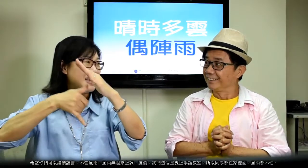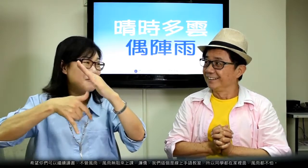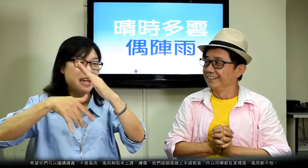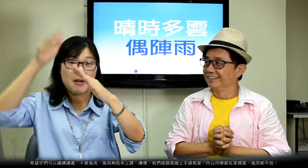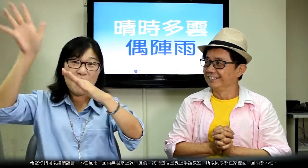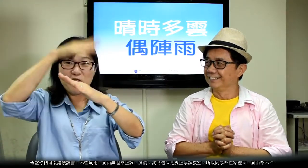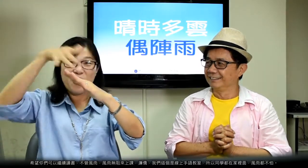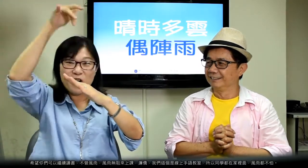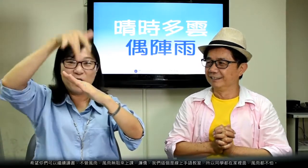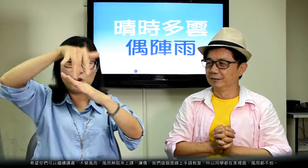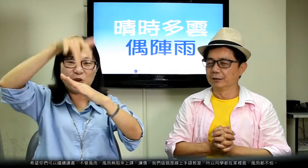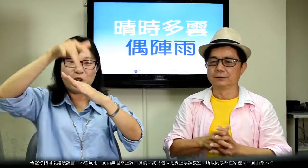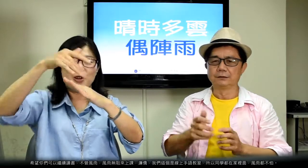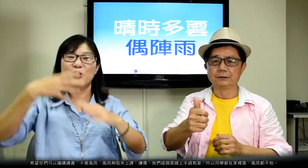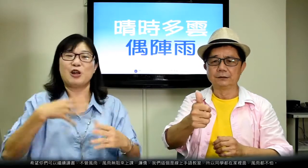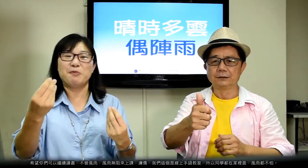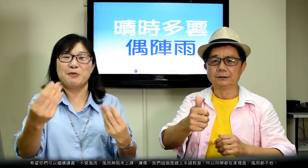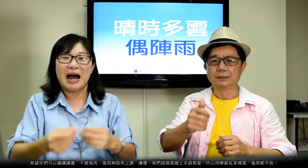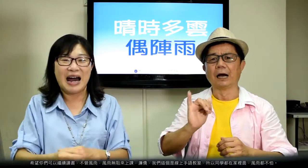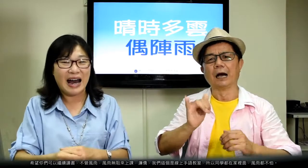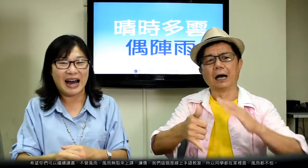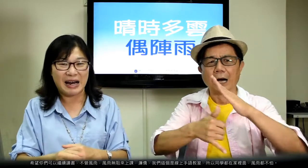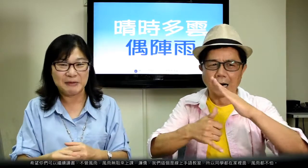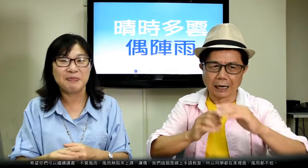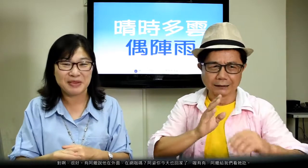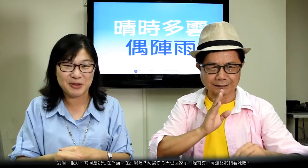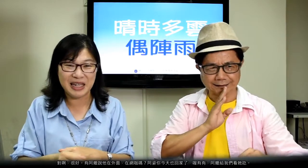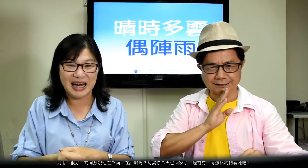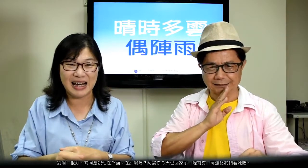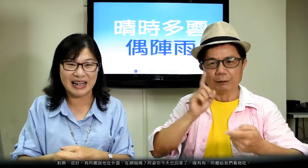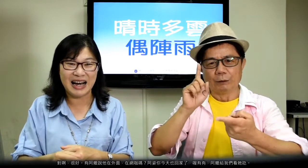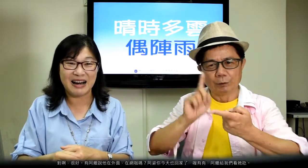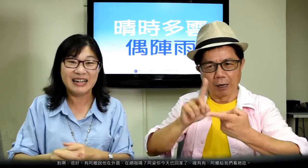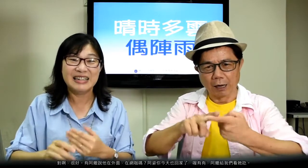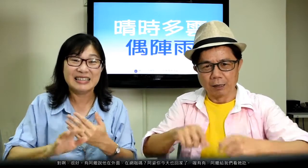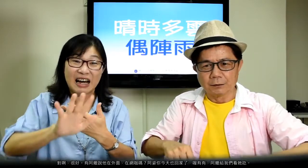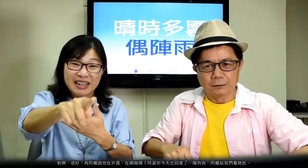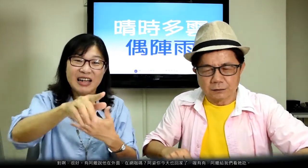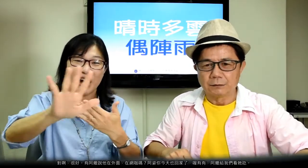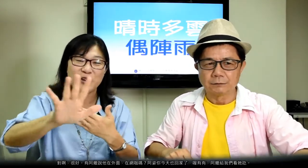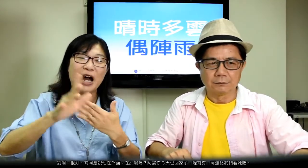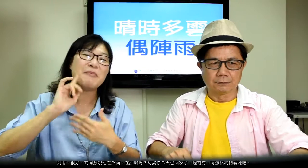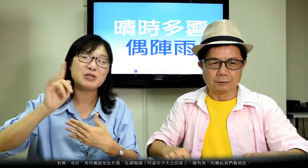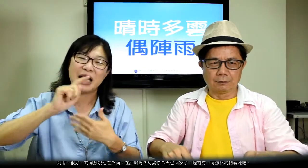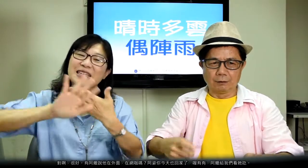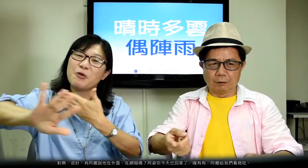里面，风雨都不怕。对呀、啊，很好。哦，你哦哟，阿妈说她在